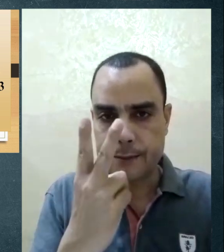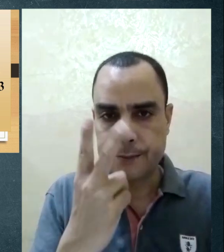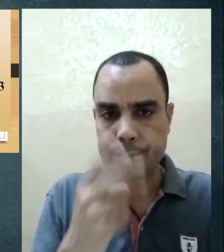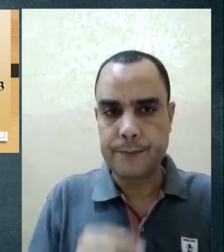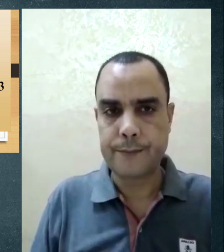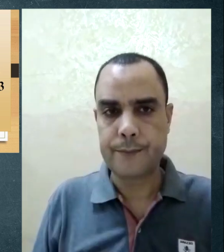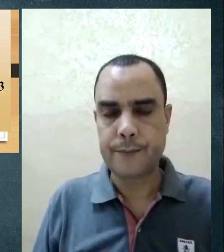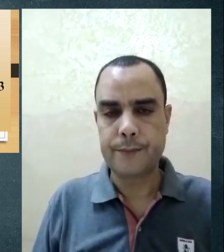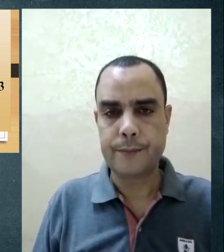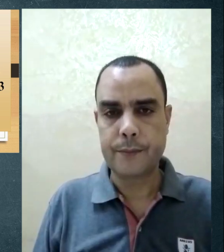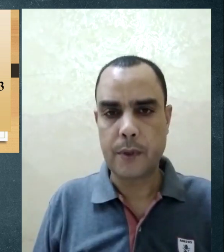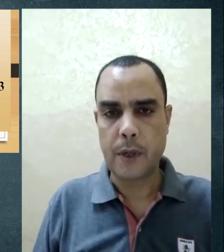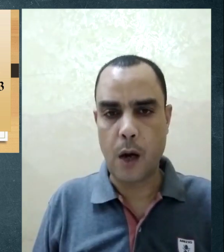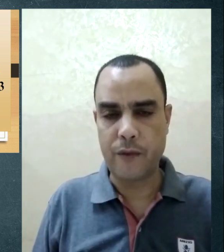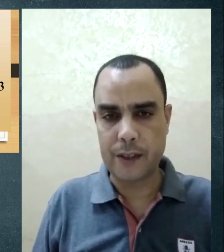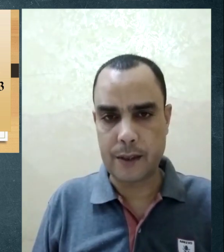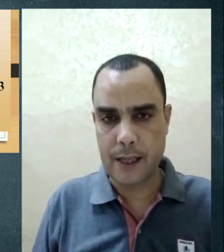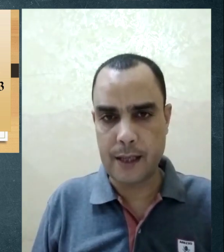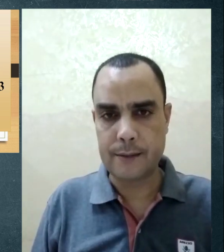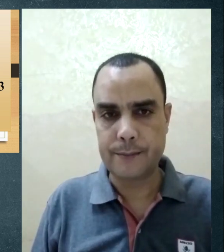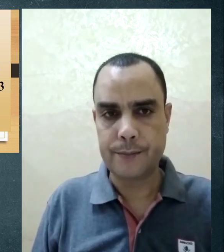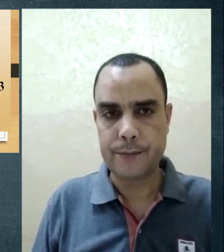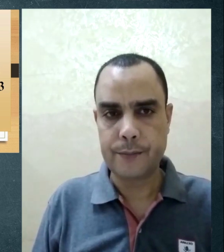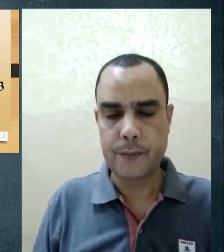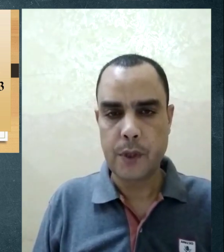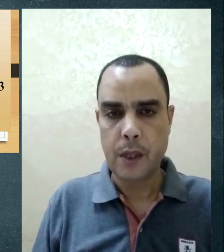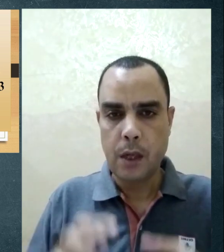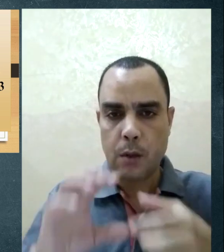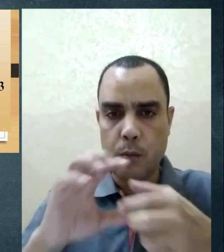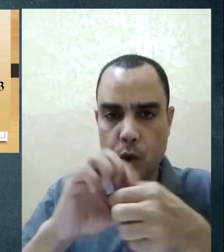مرحلتان أو فترتان